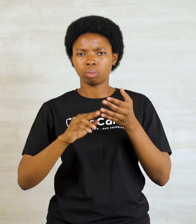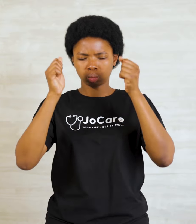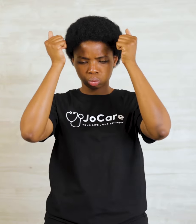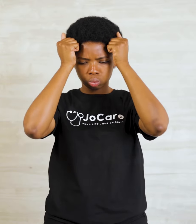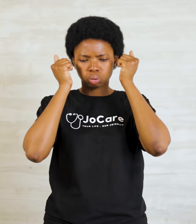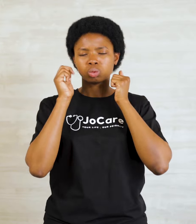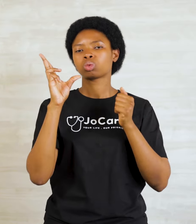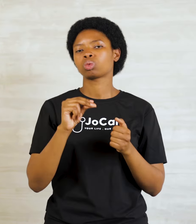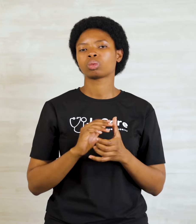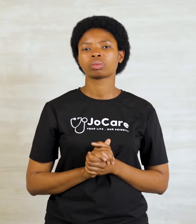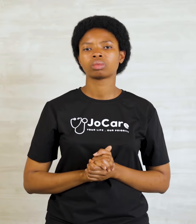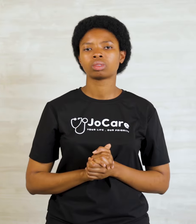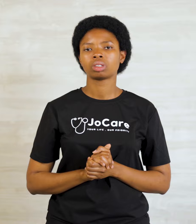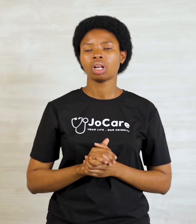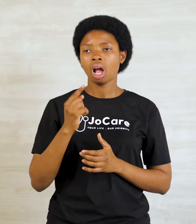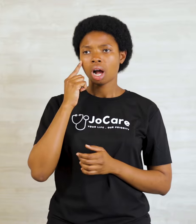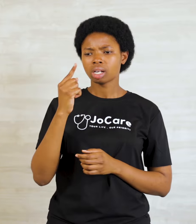yasamye. Ese ubwo buryo